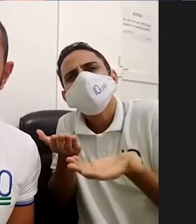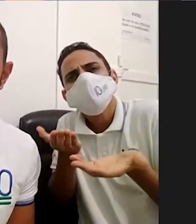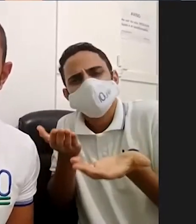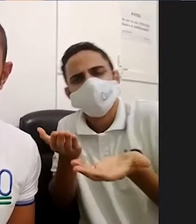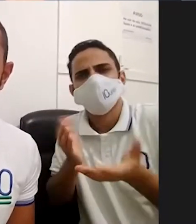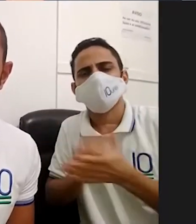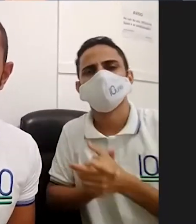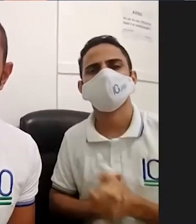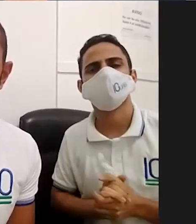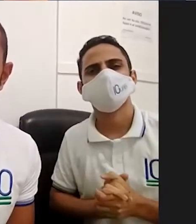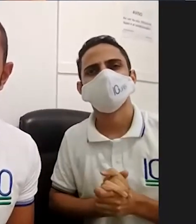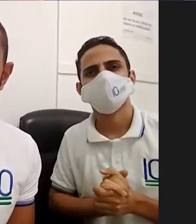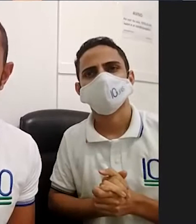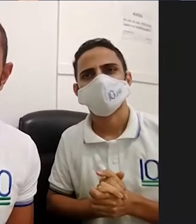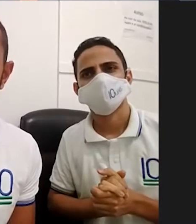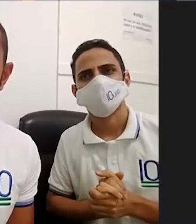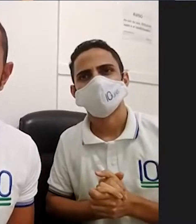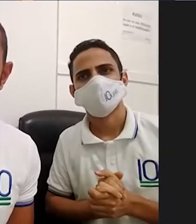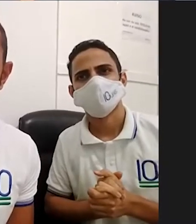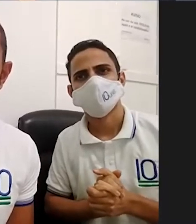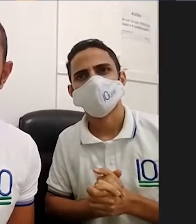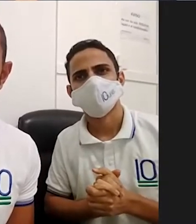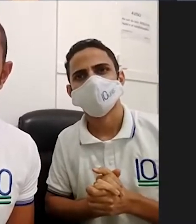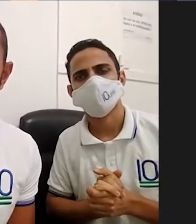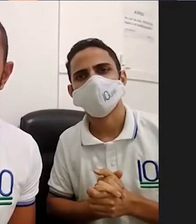do Solidariedade à vereador do Natal?